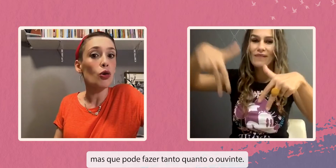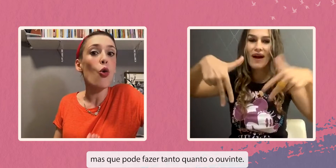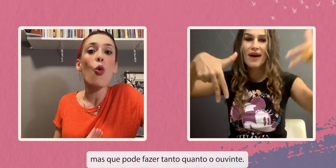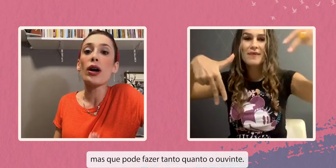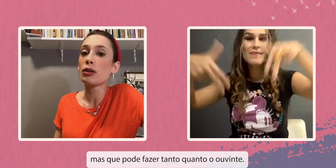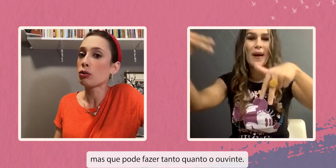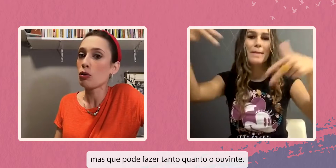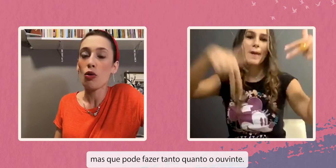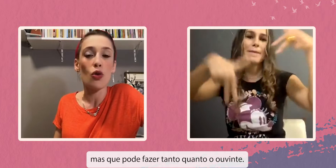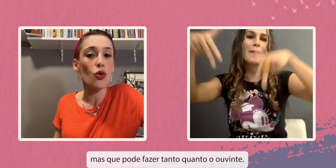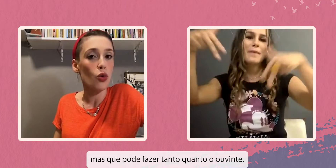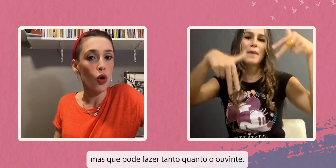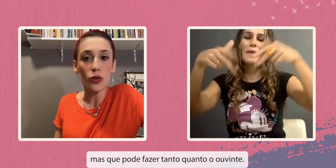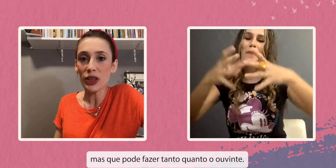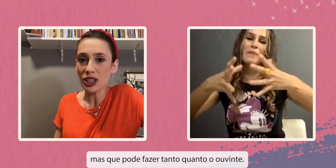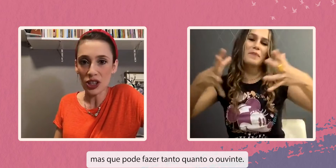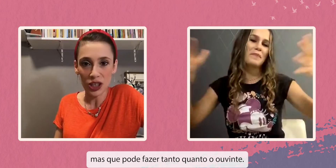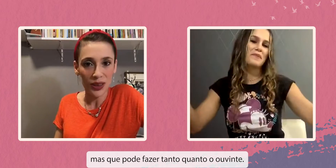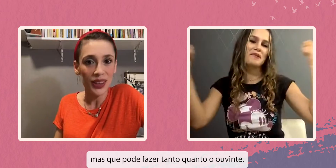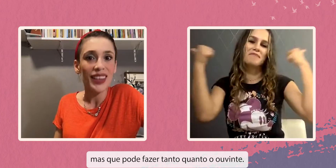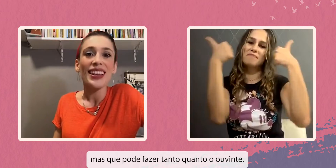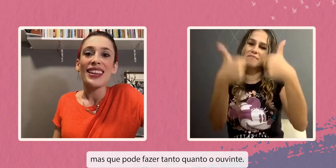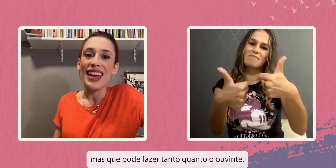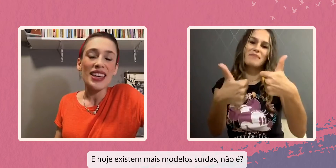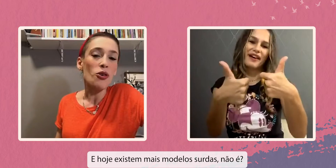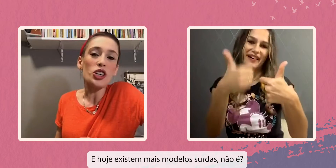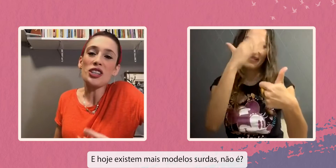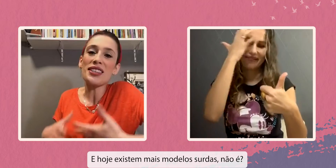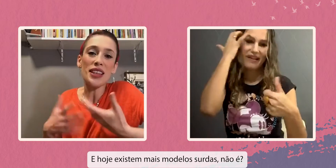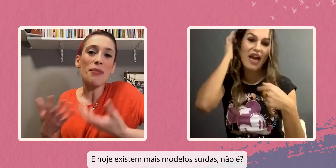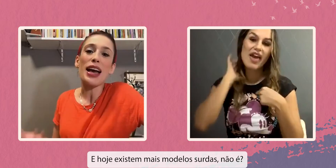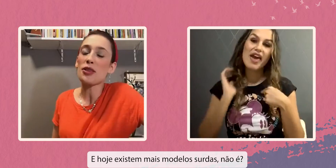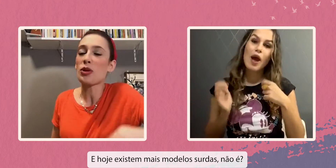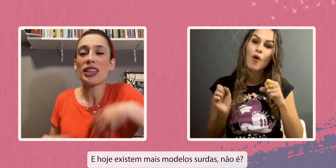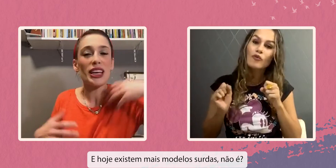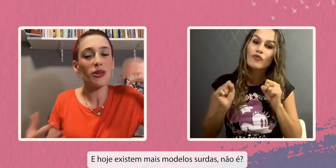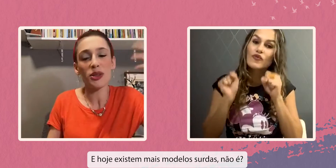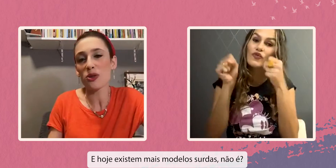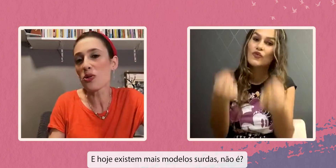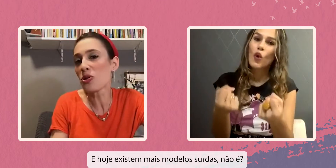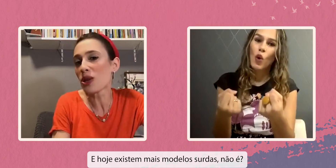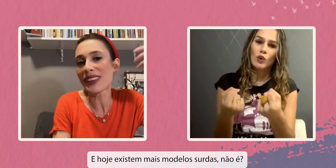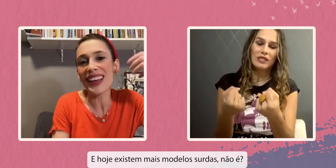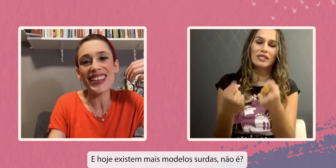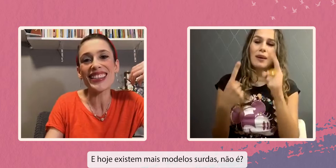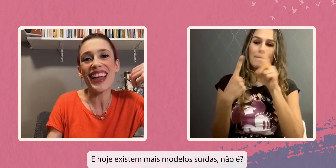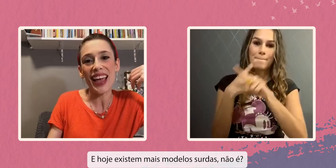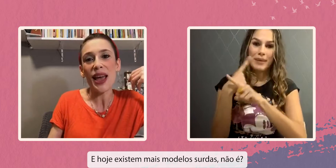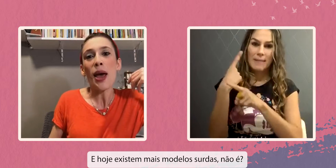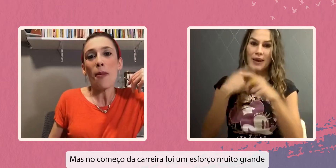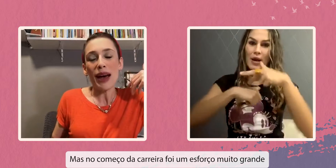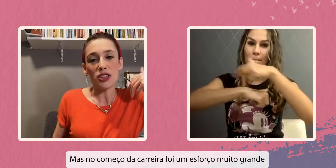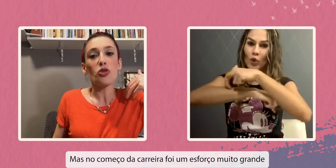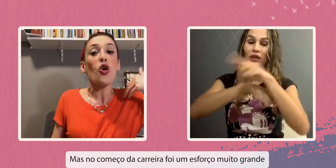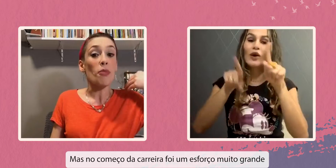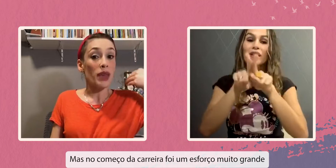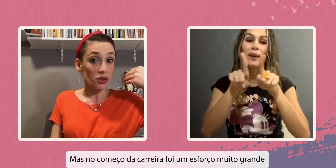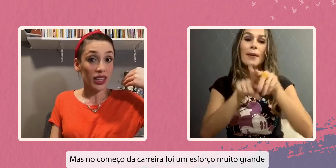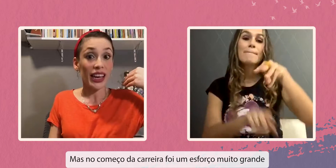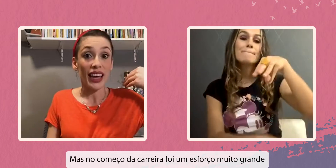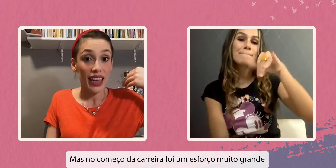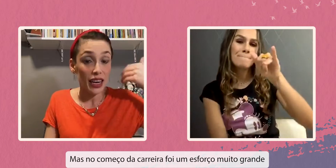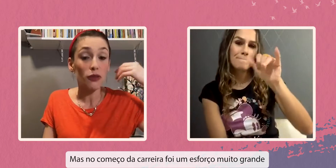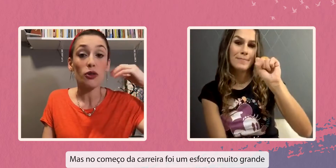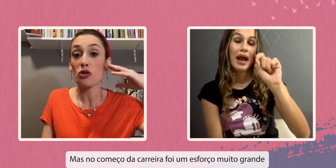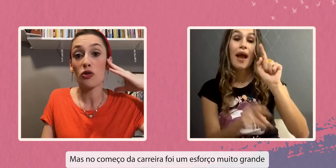tanto quanto um ouvinte. Né? E hoje existem mais modelos surdas, né? Mas no